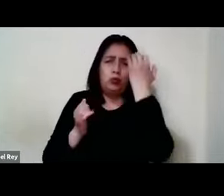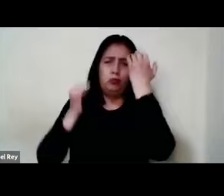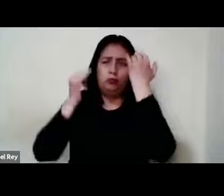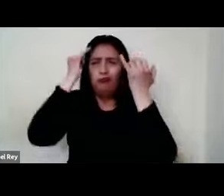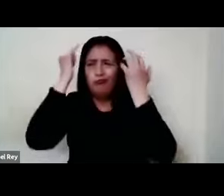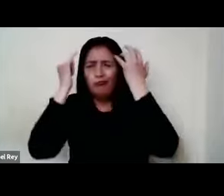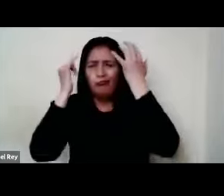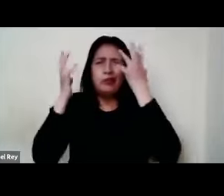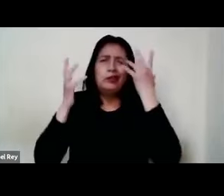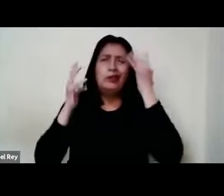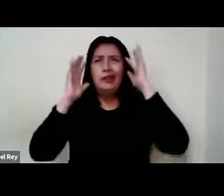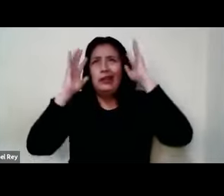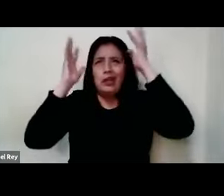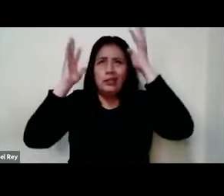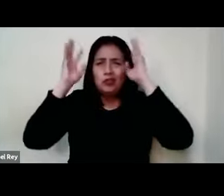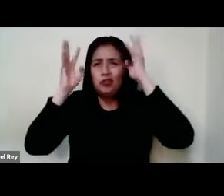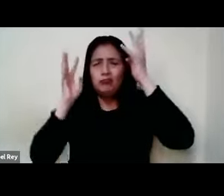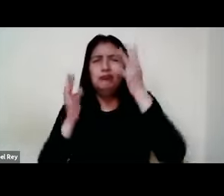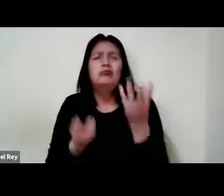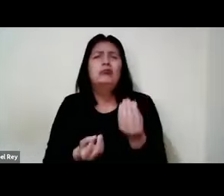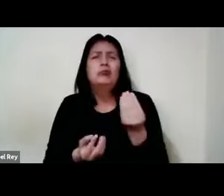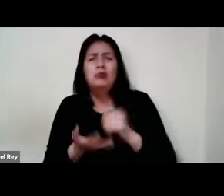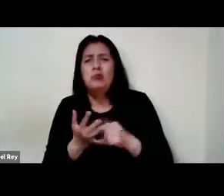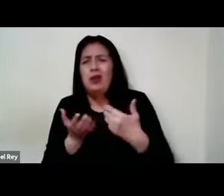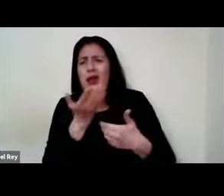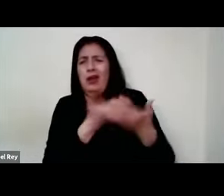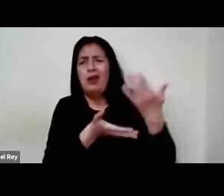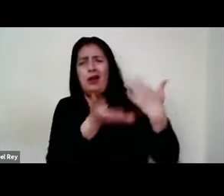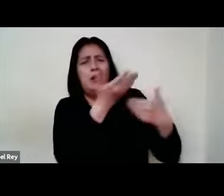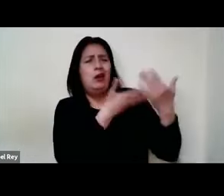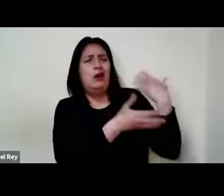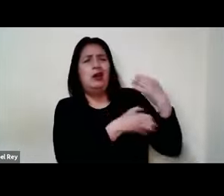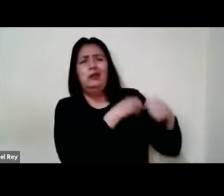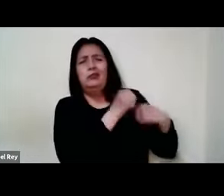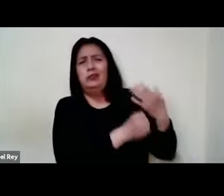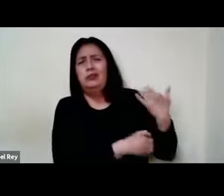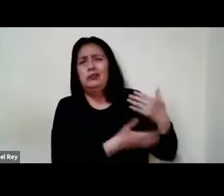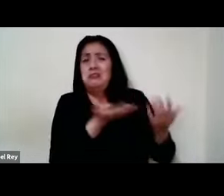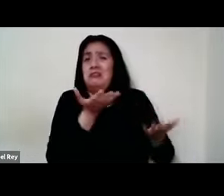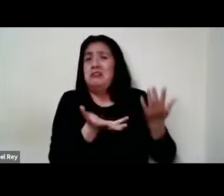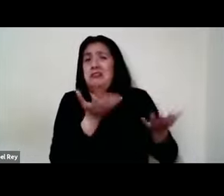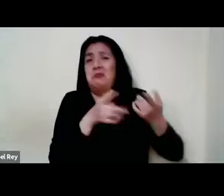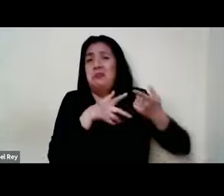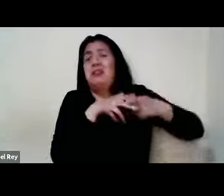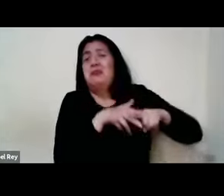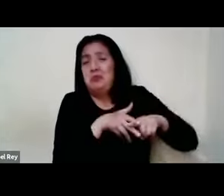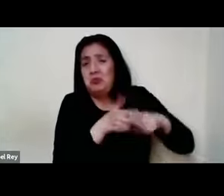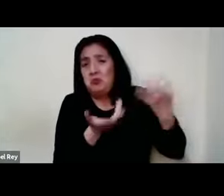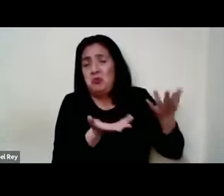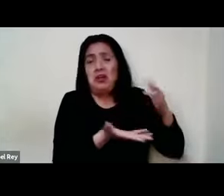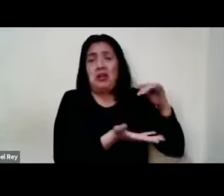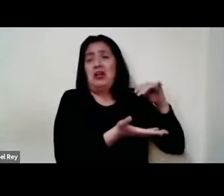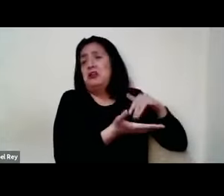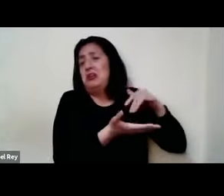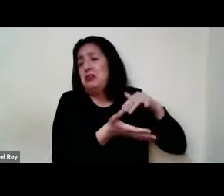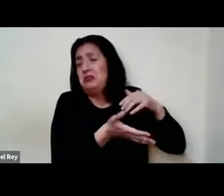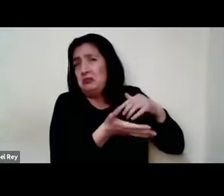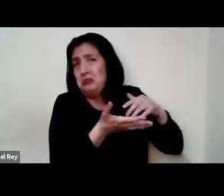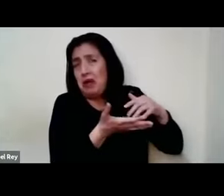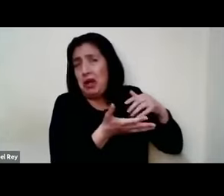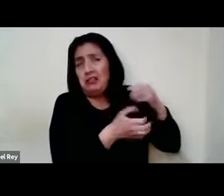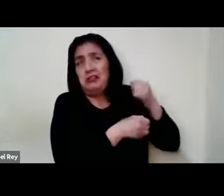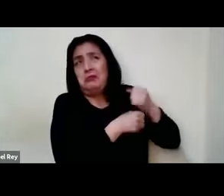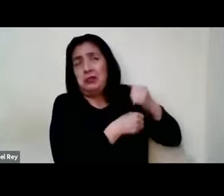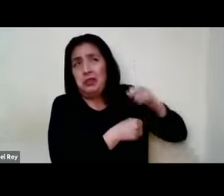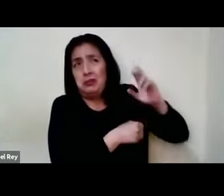la trae desde muchos años atrás, quizás desde que empezó la carrera docente. Ha